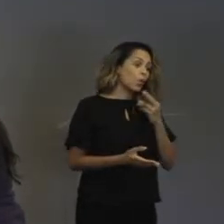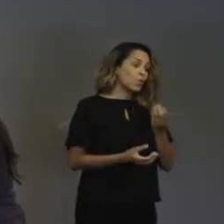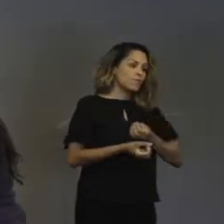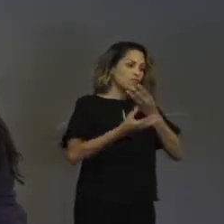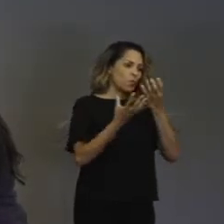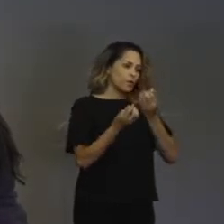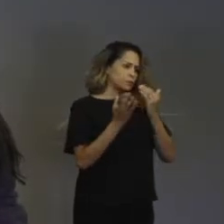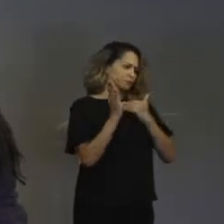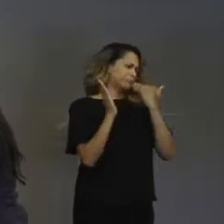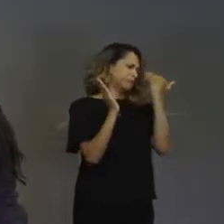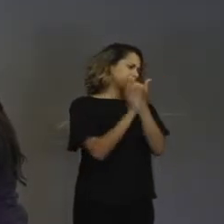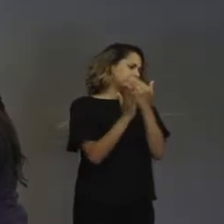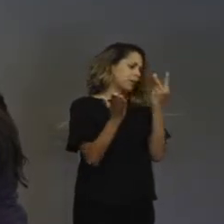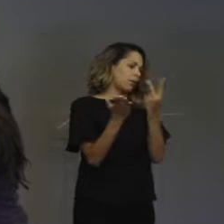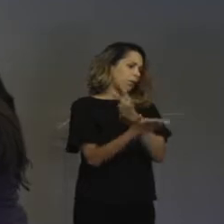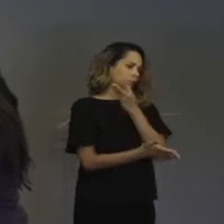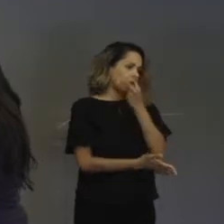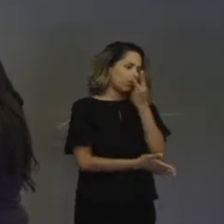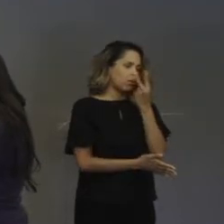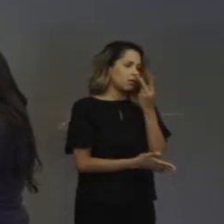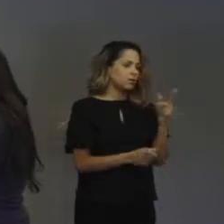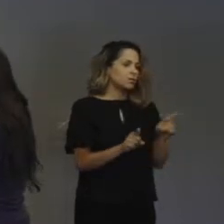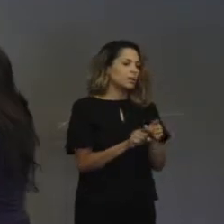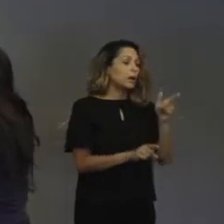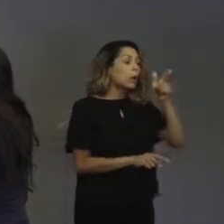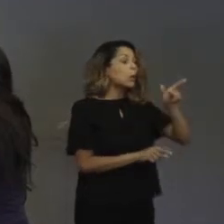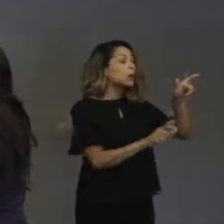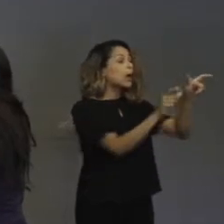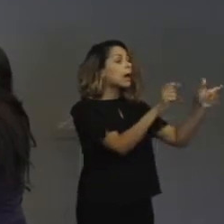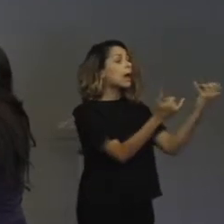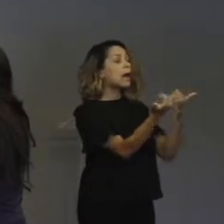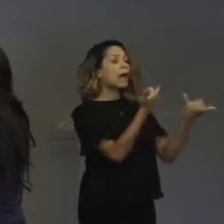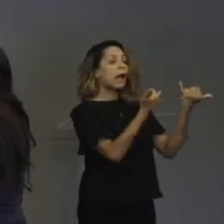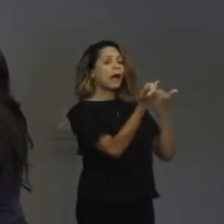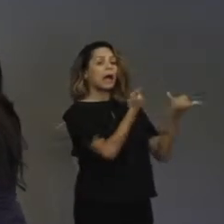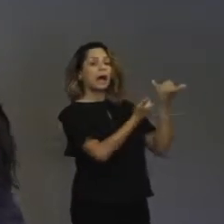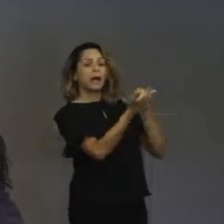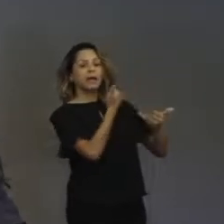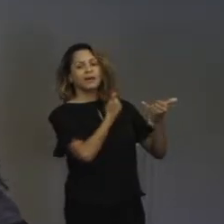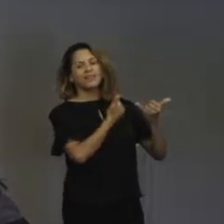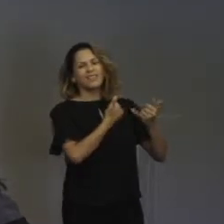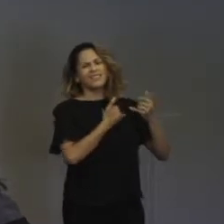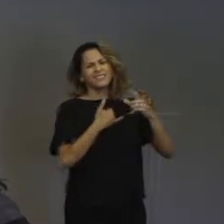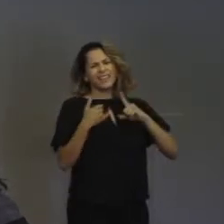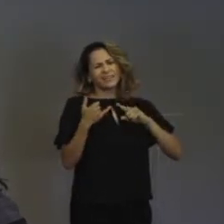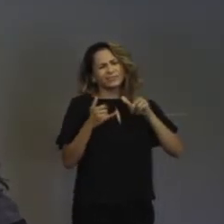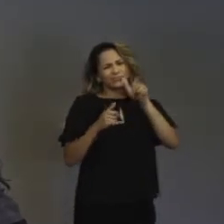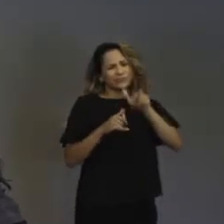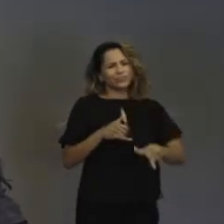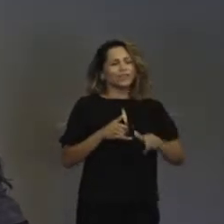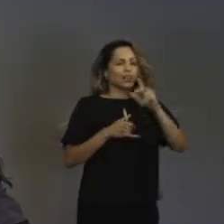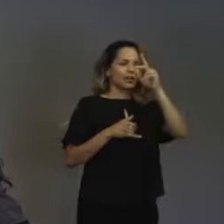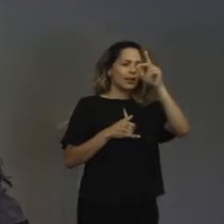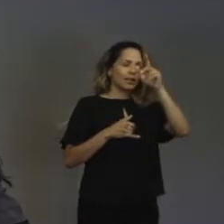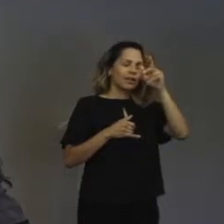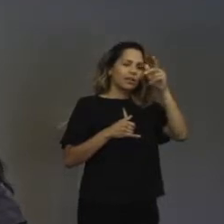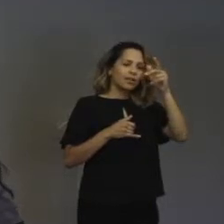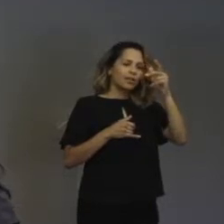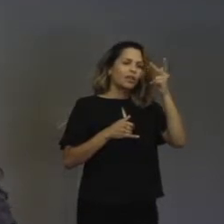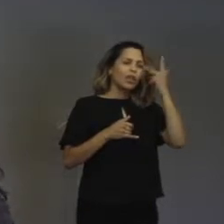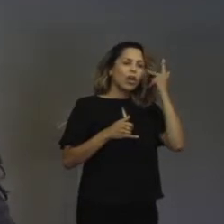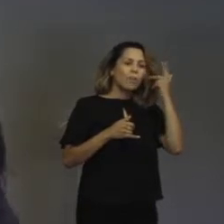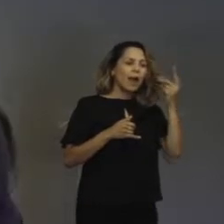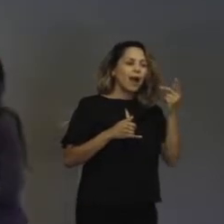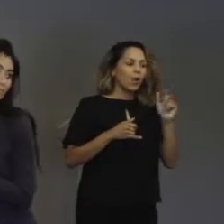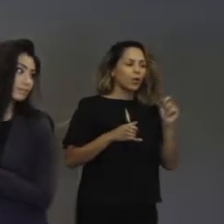enviesadas, pelo relato dos outros, e a gente, infelizmente, ser humano tem essa tendência a difundir muito mais o que é negativo